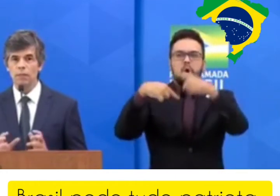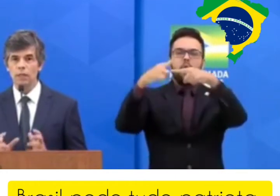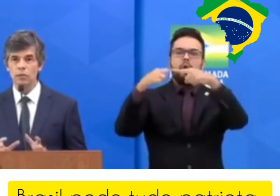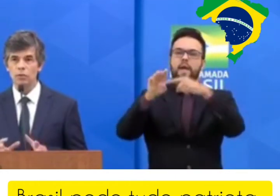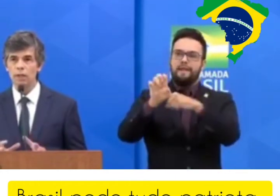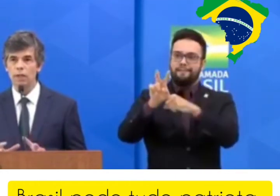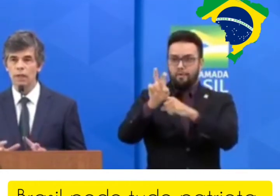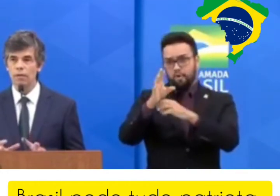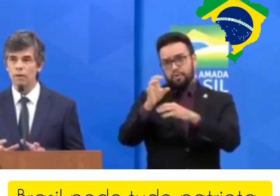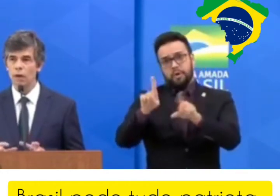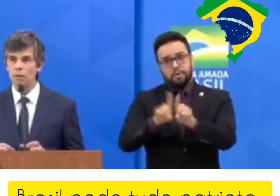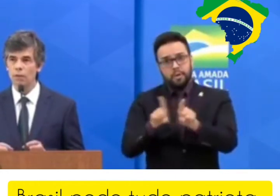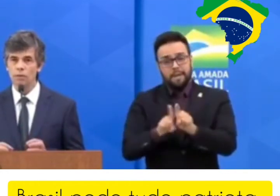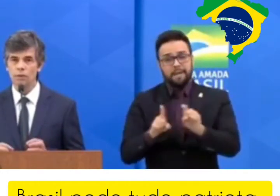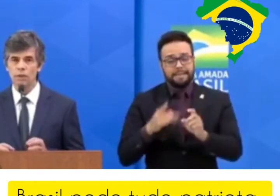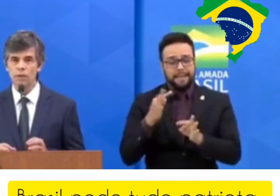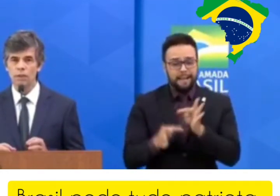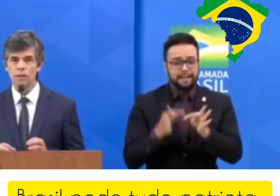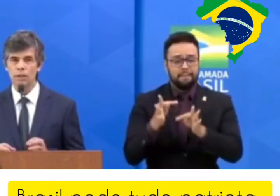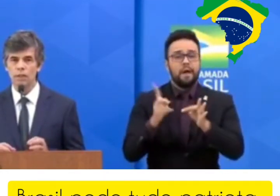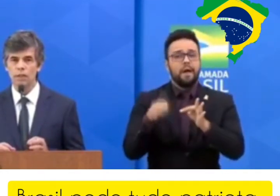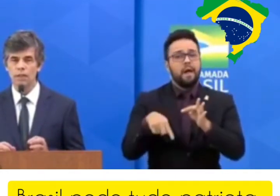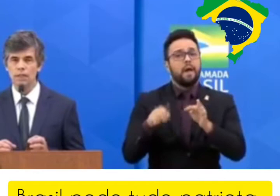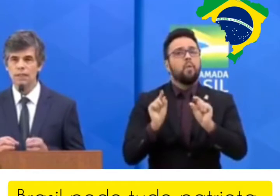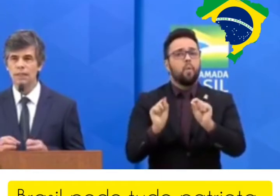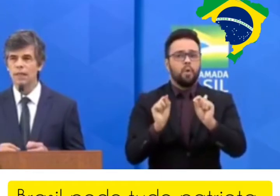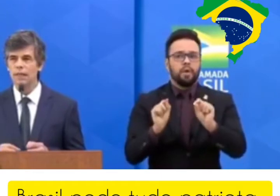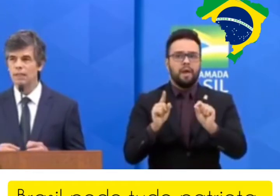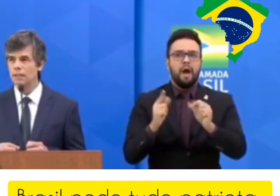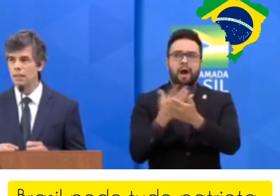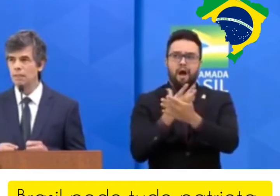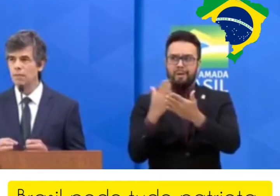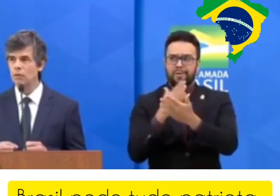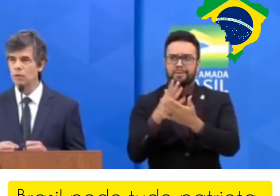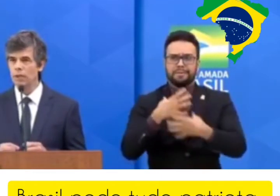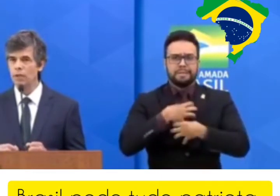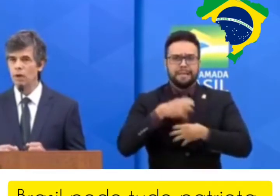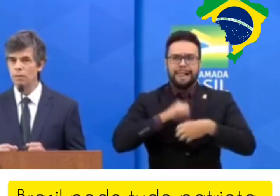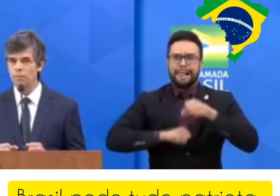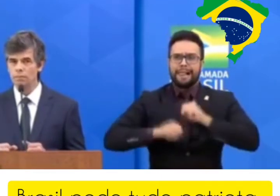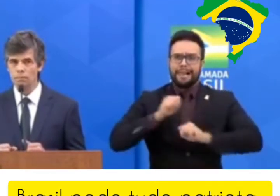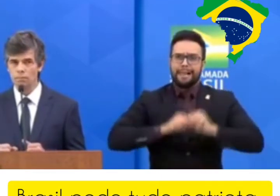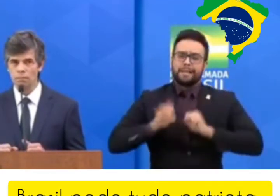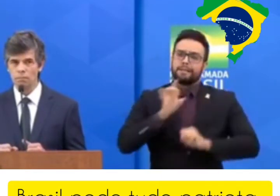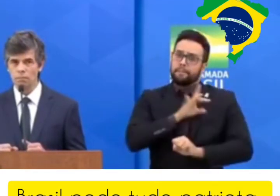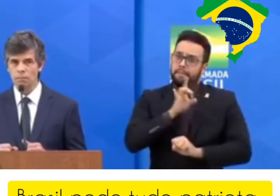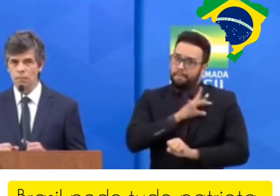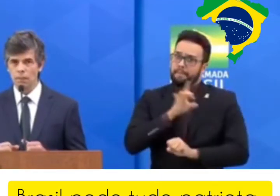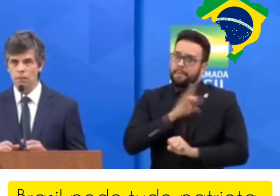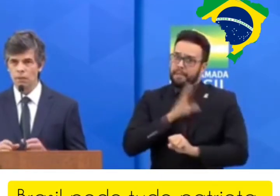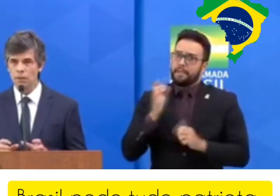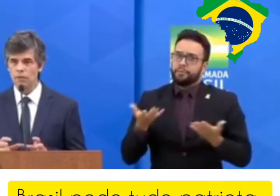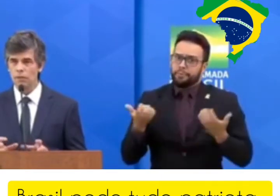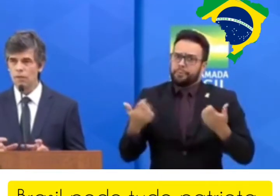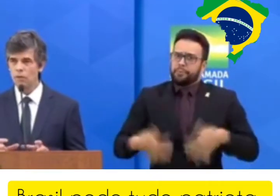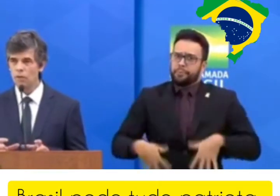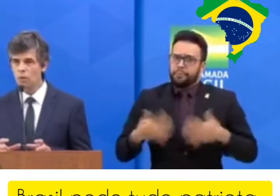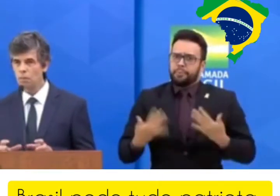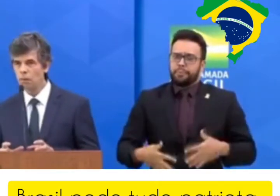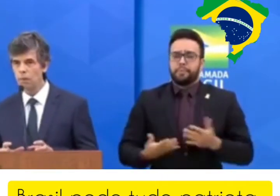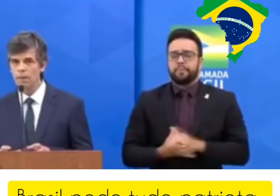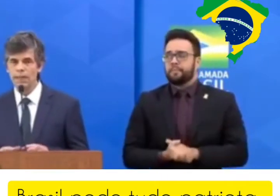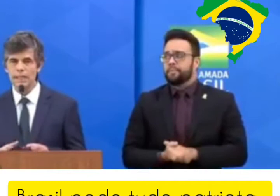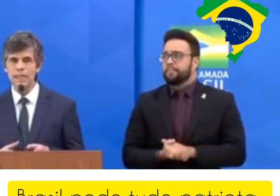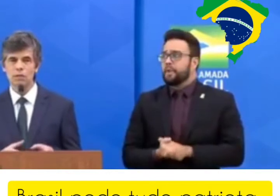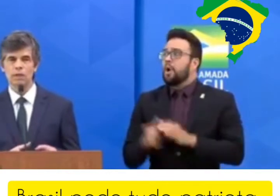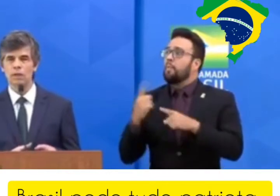tratamentos. E isso aí leva a um nível de ansiedade e medo que é enorme. Então a gente vive não só